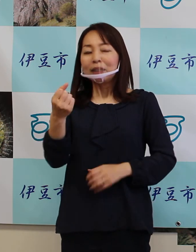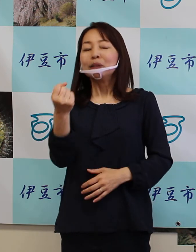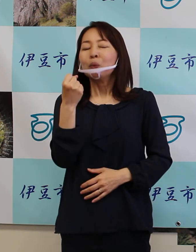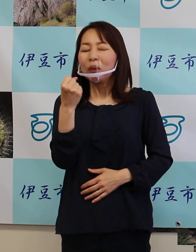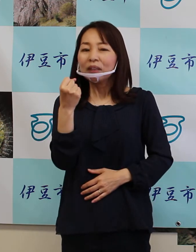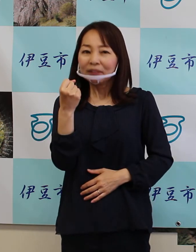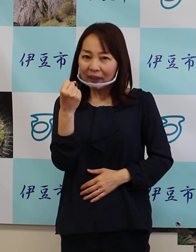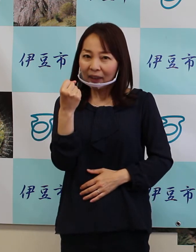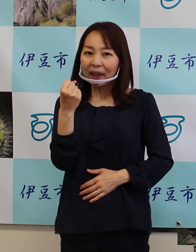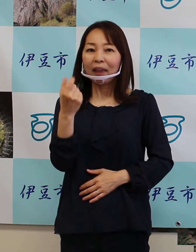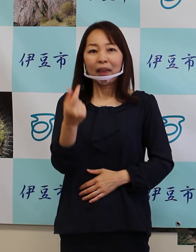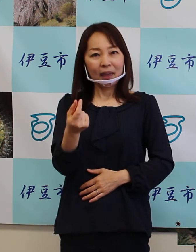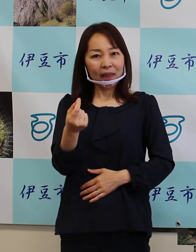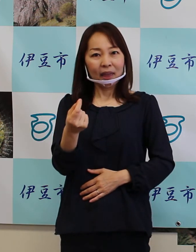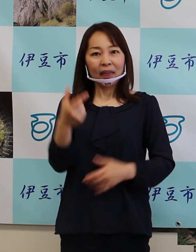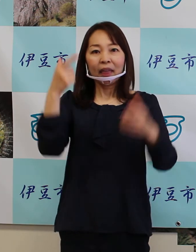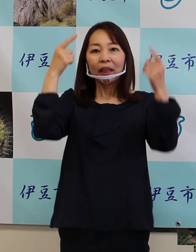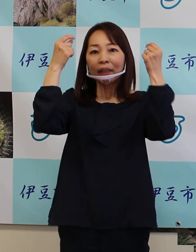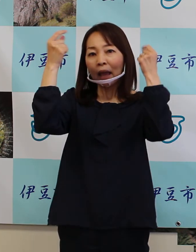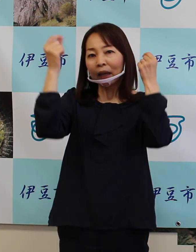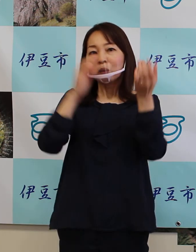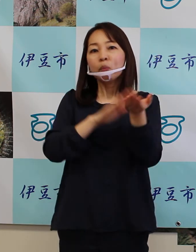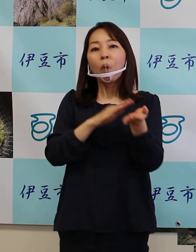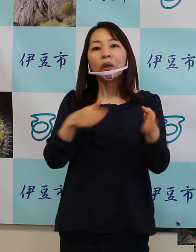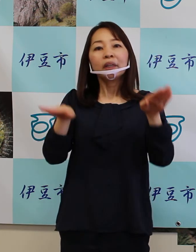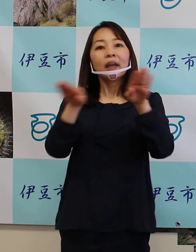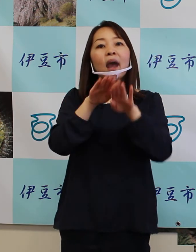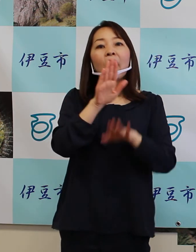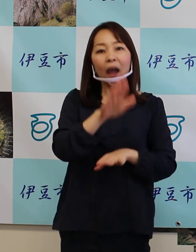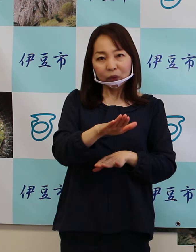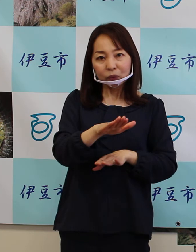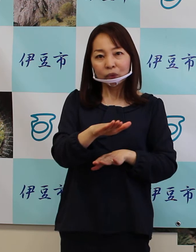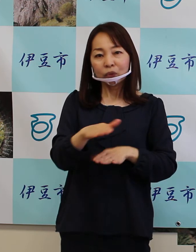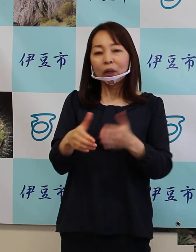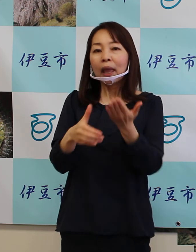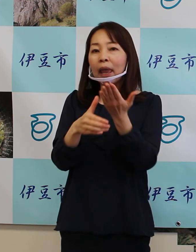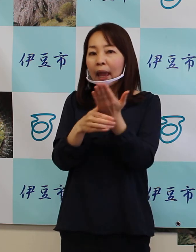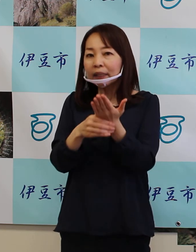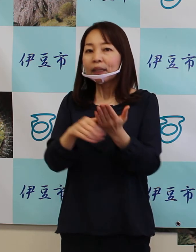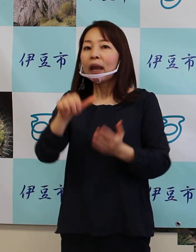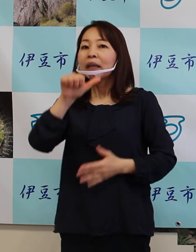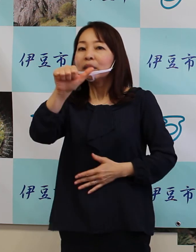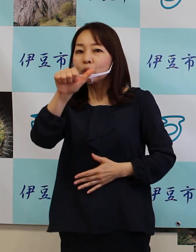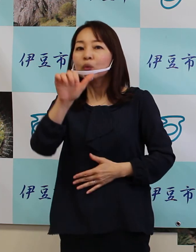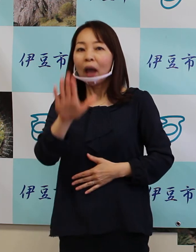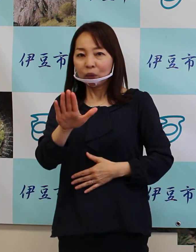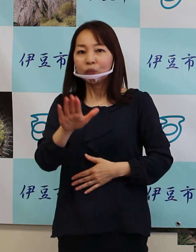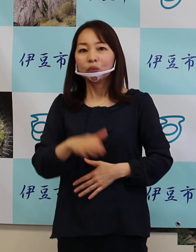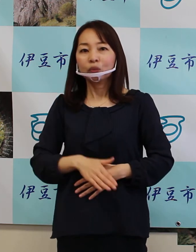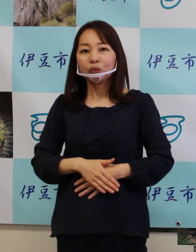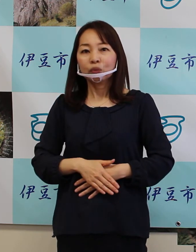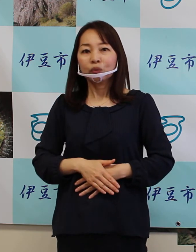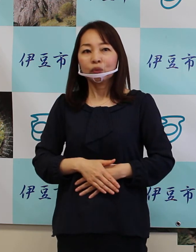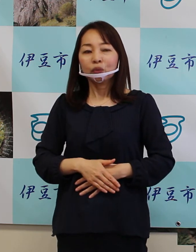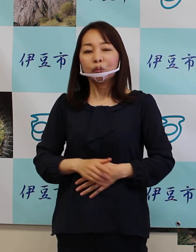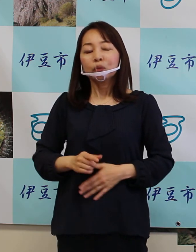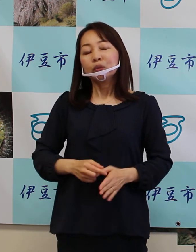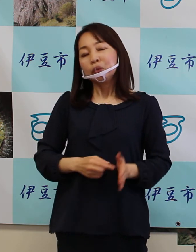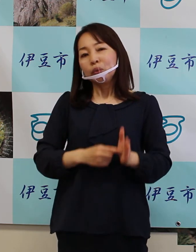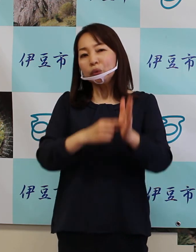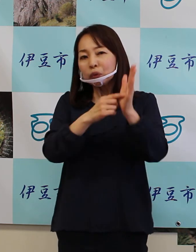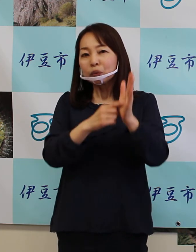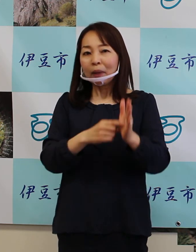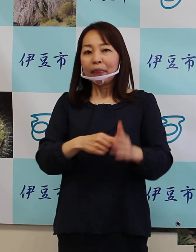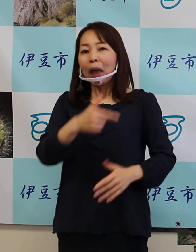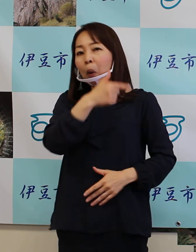ね。大学病院があり、駅が5つあり、全国に知られた大